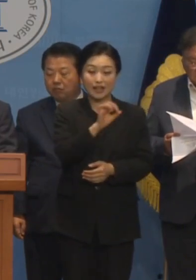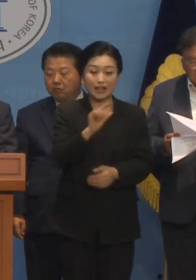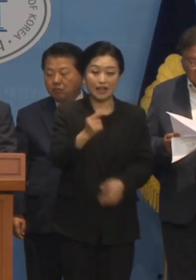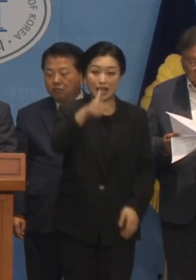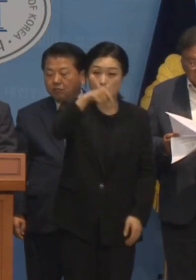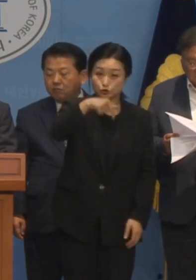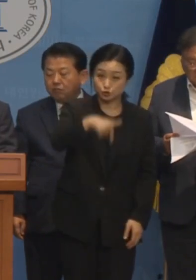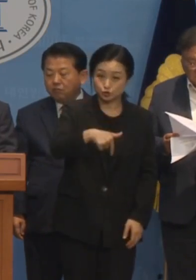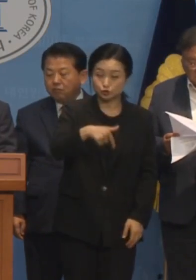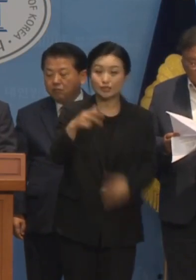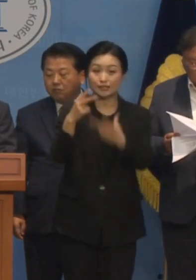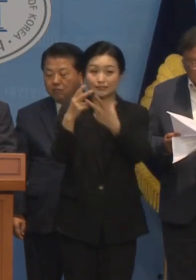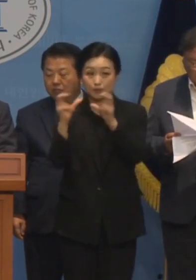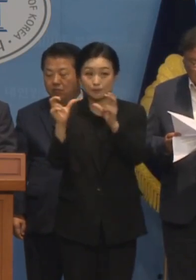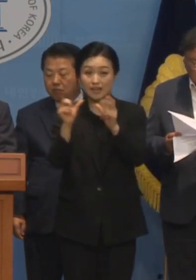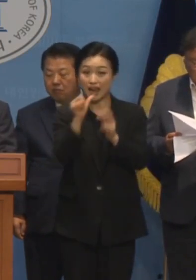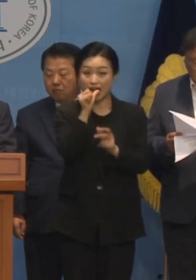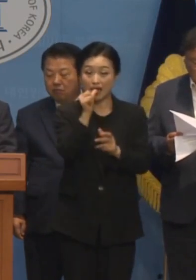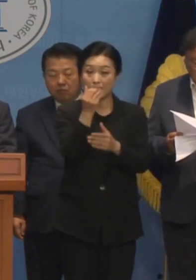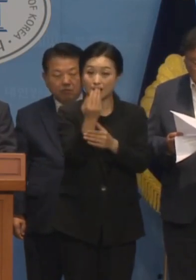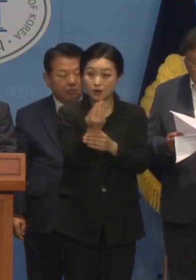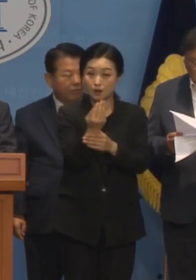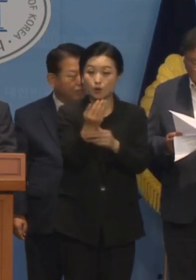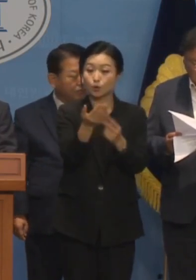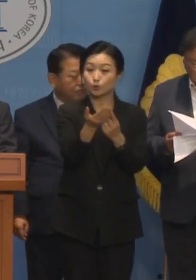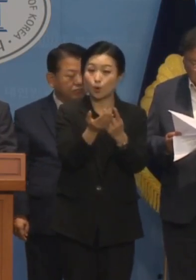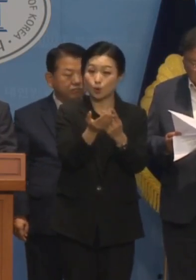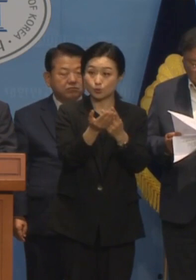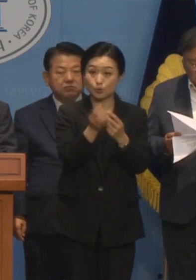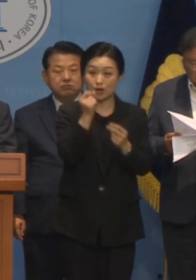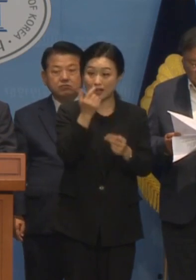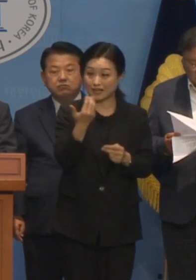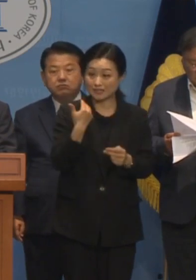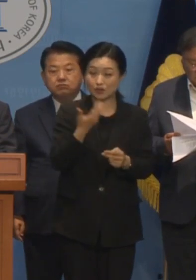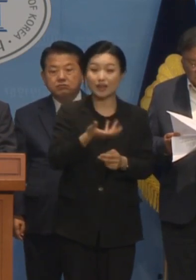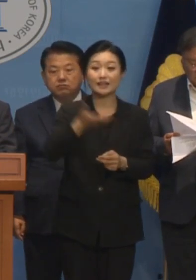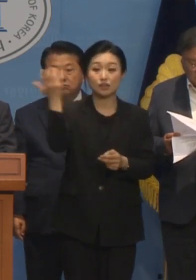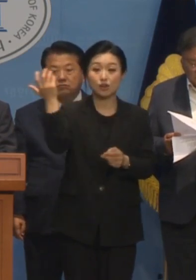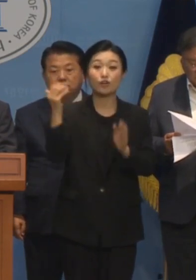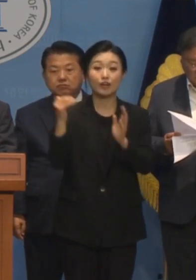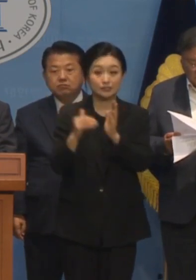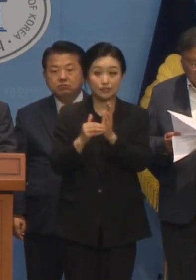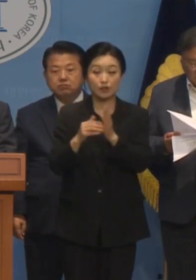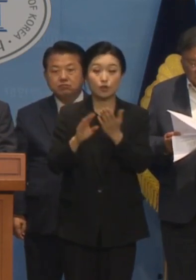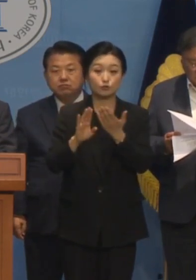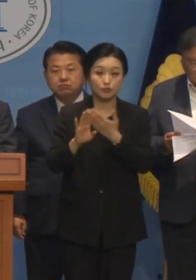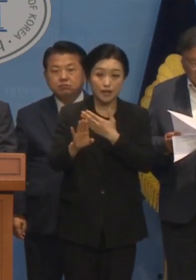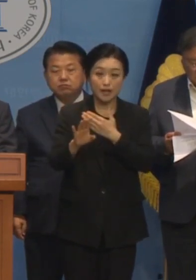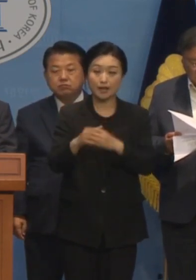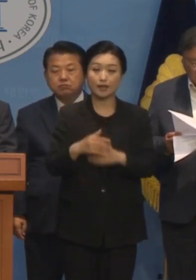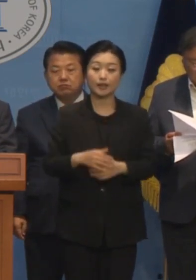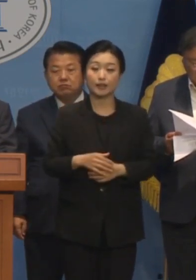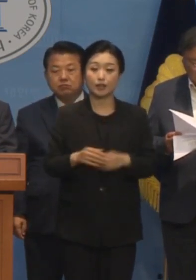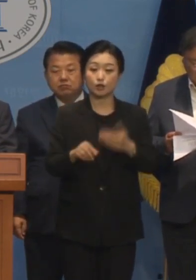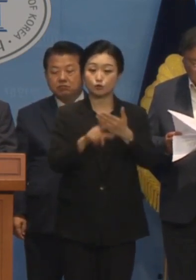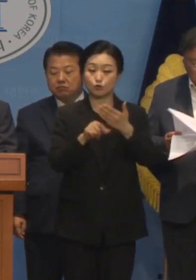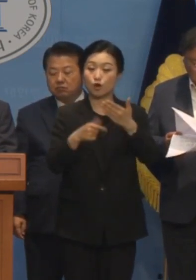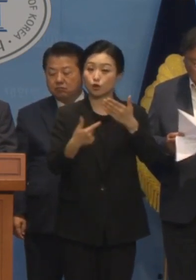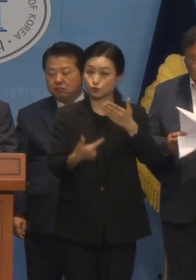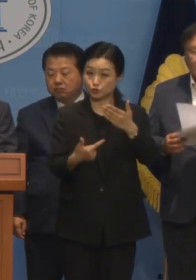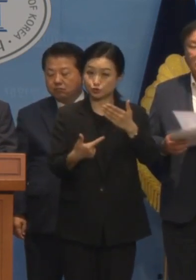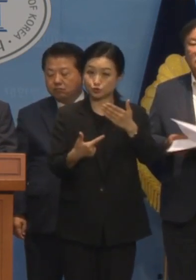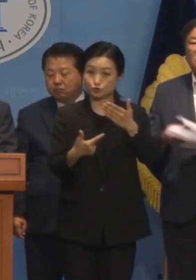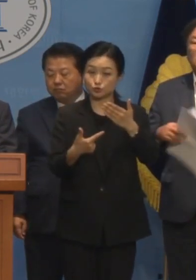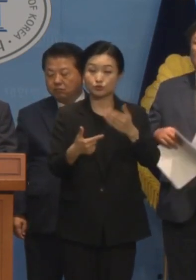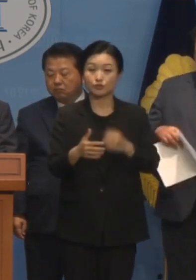안흥역과 잠실역 조형물도 지난달 철거되었는데 그 직후인 9월 6일